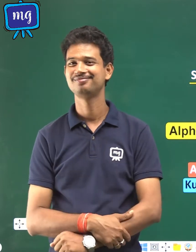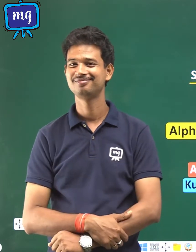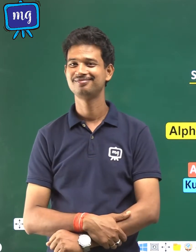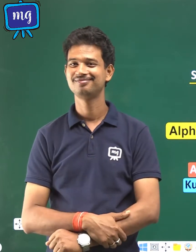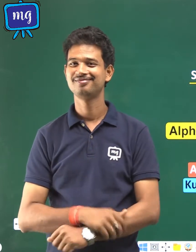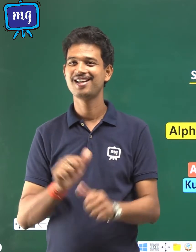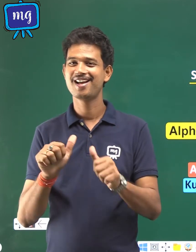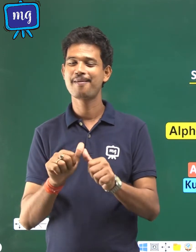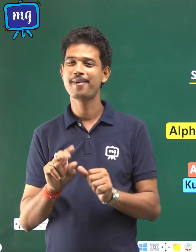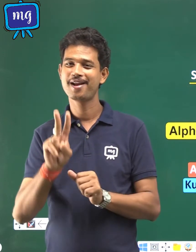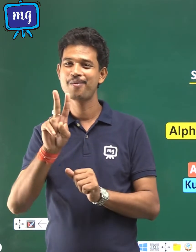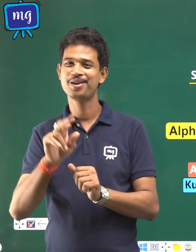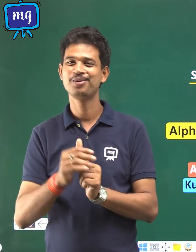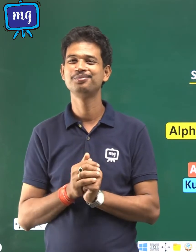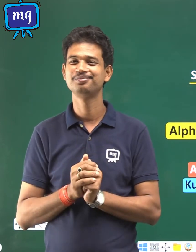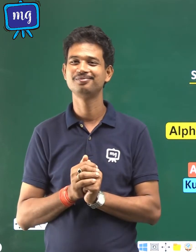Ambika Vaishnav.